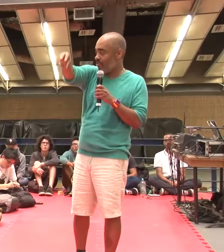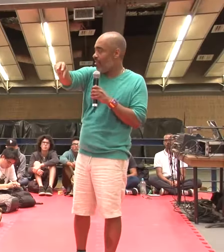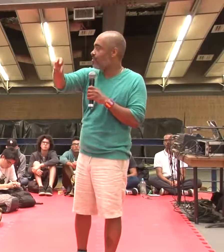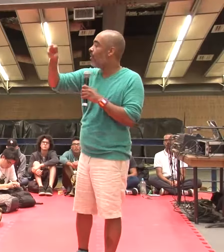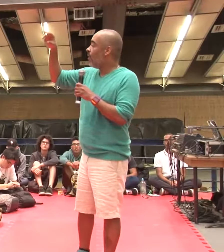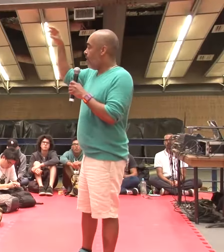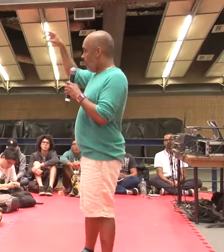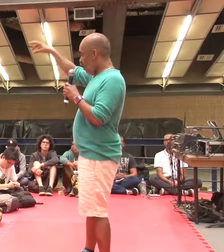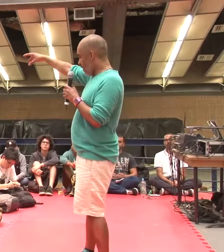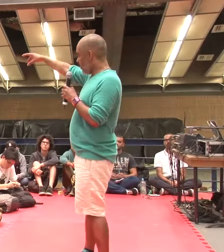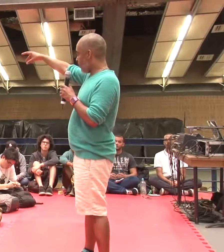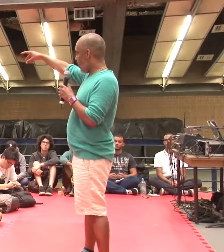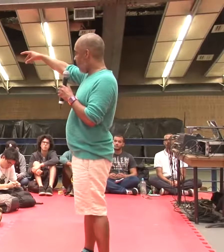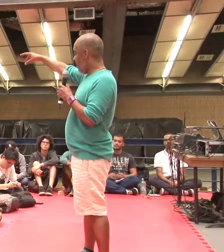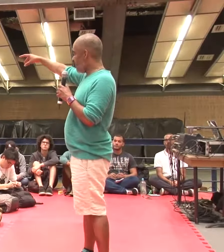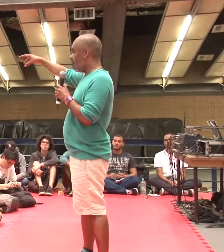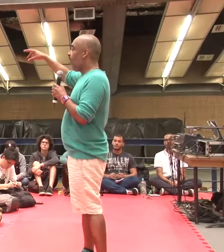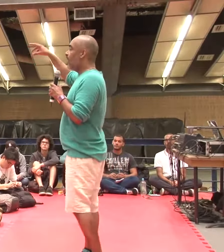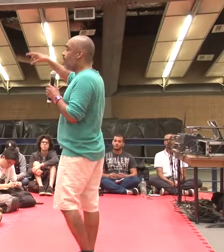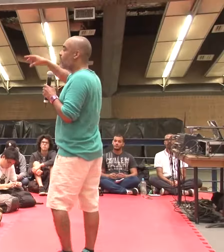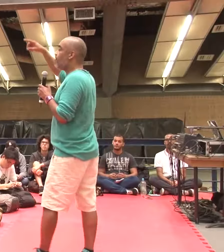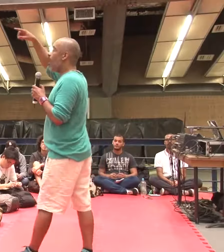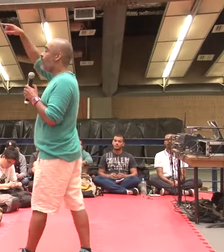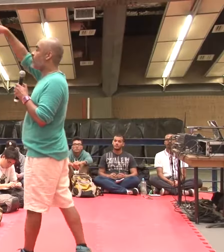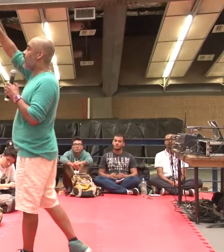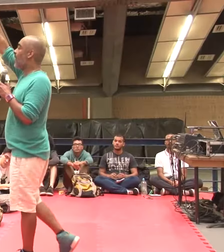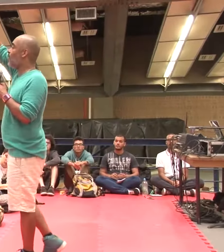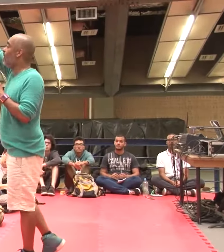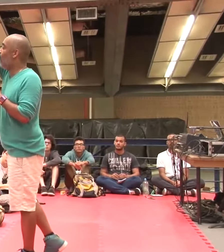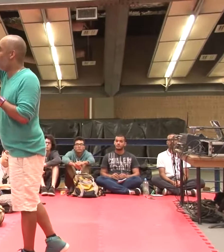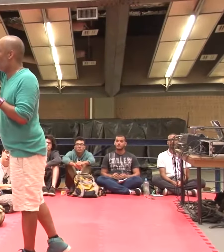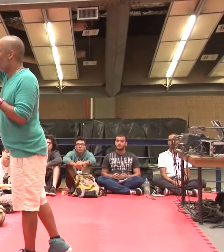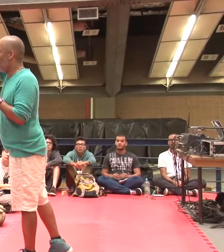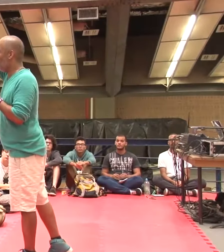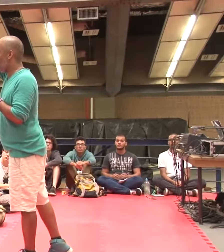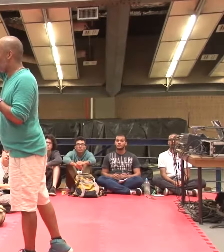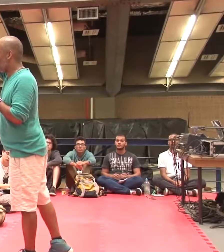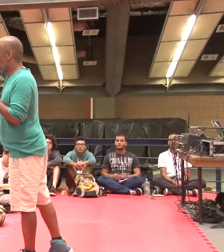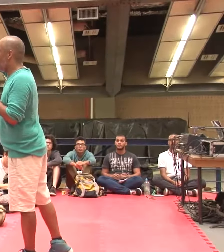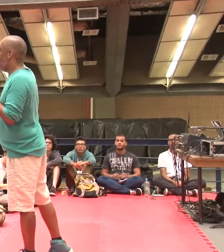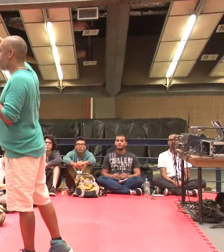é o Cortiço o grande protagonista? Da mesma forma, José, que é o Maiombe, né,